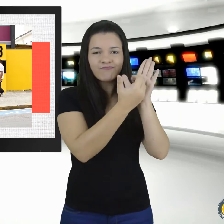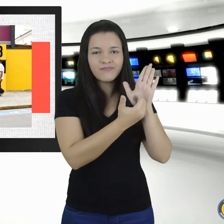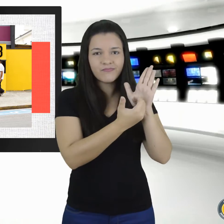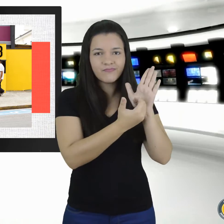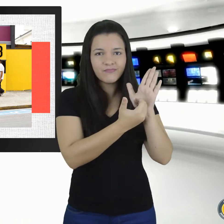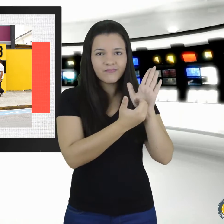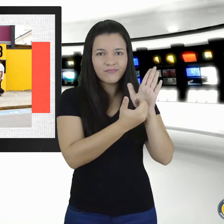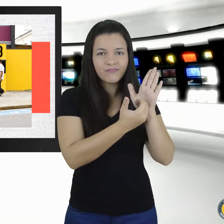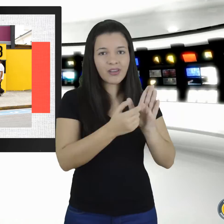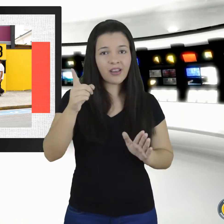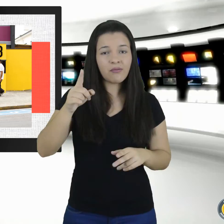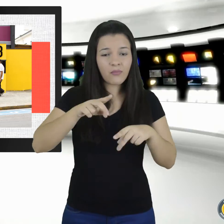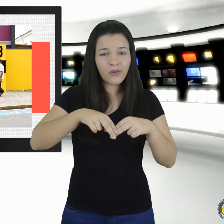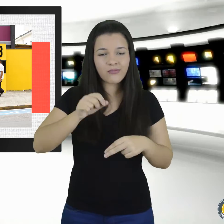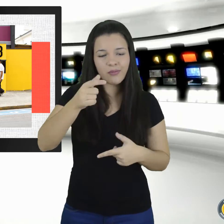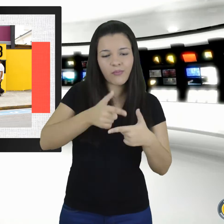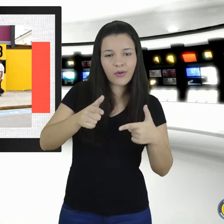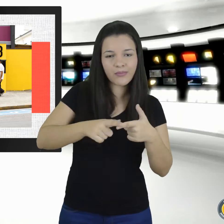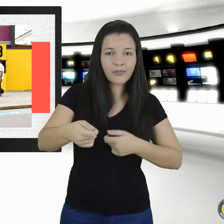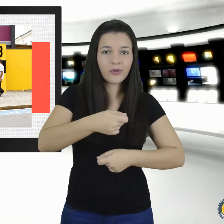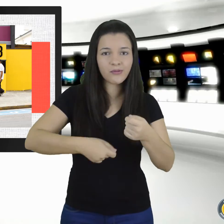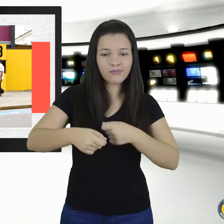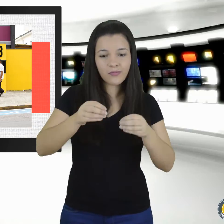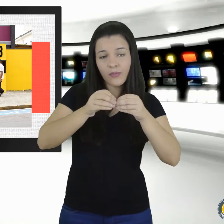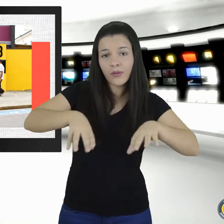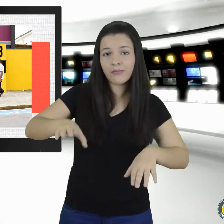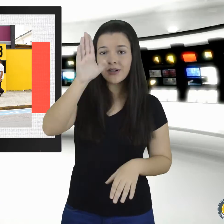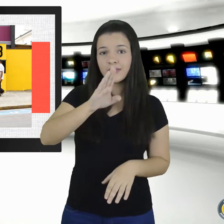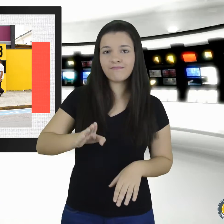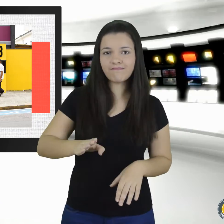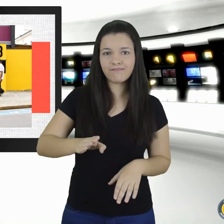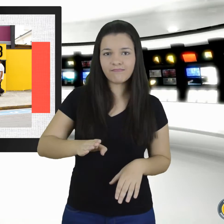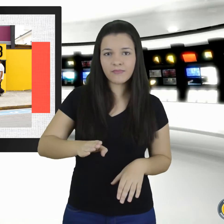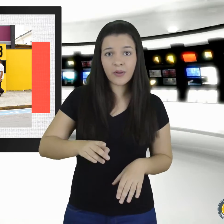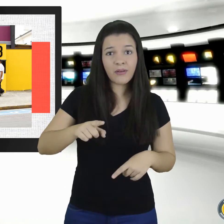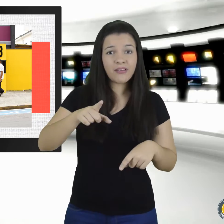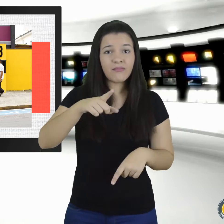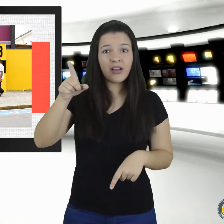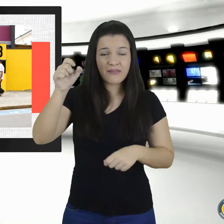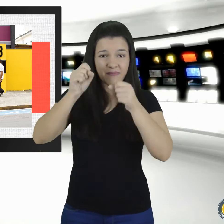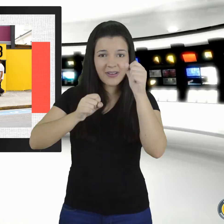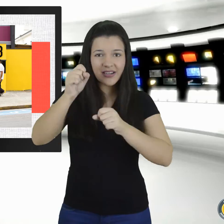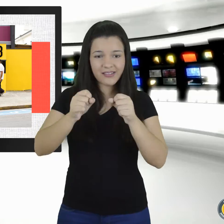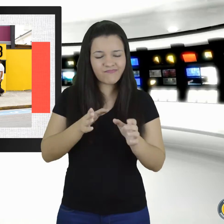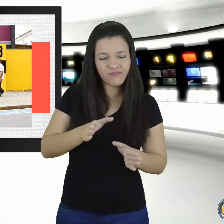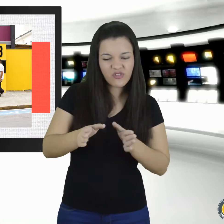à crise, os direcionamentos e investimentos em projetos não cessaram, mas